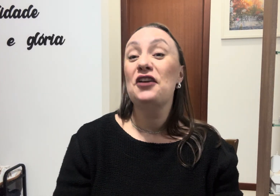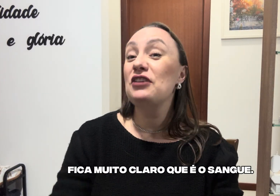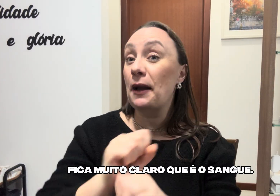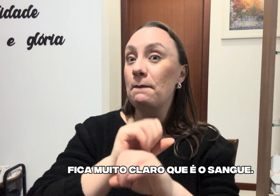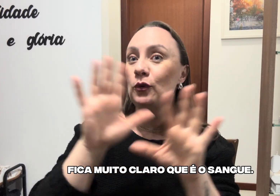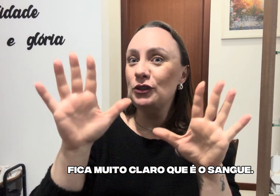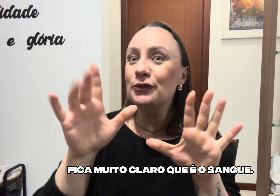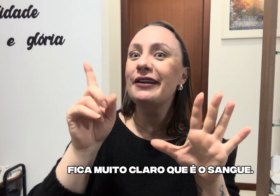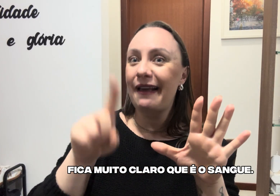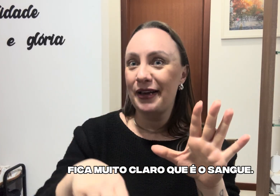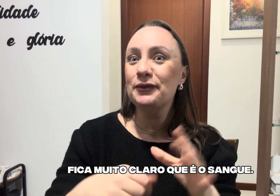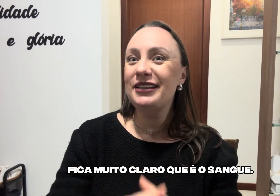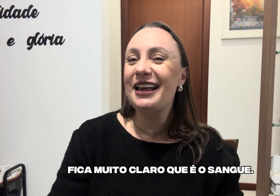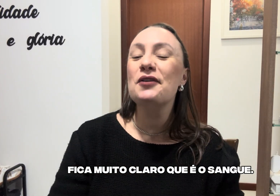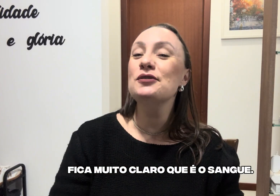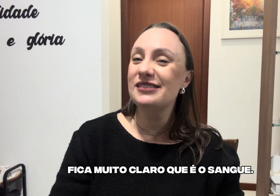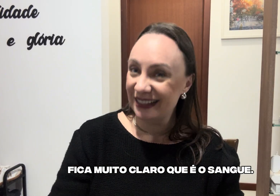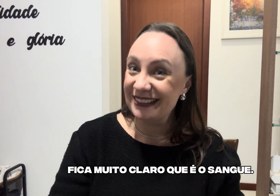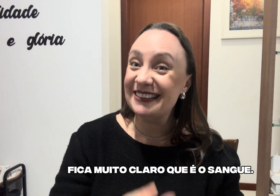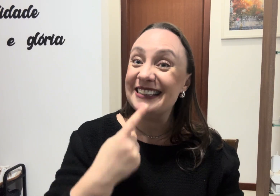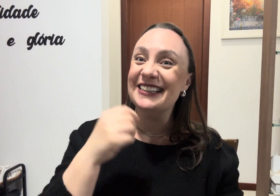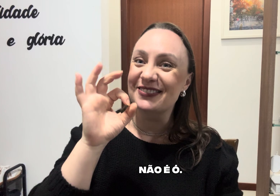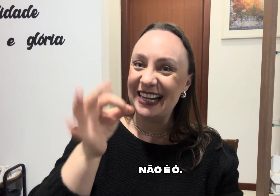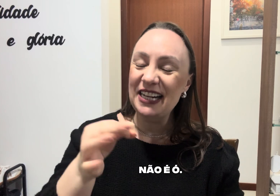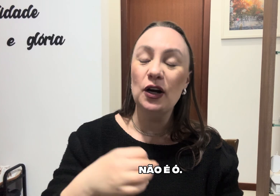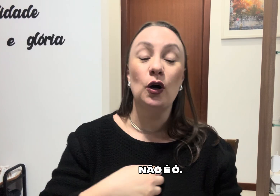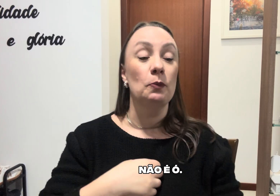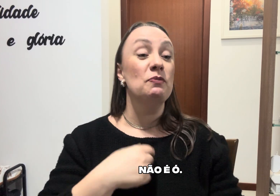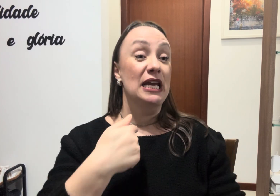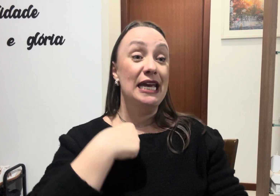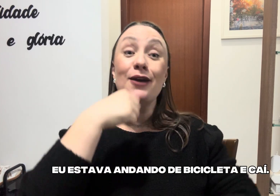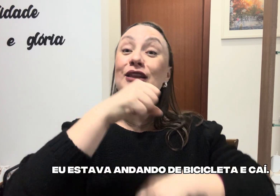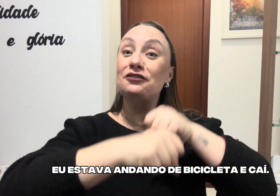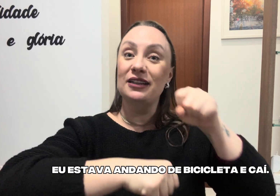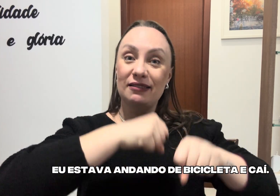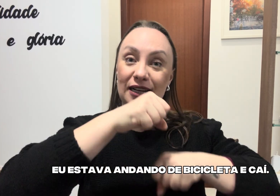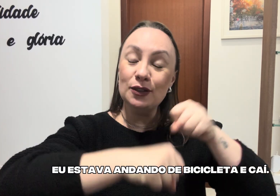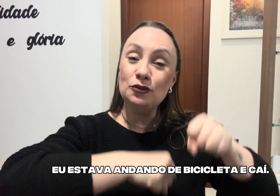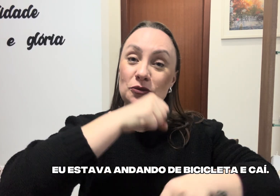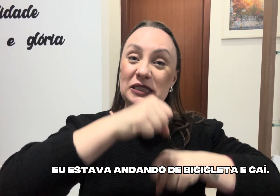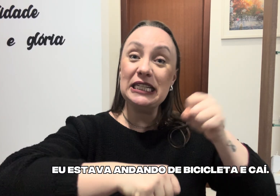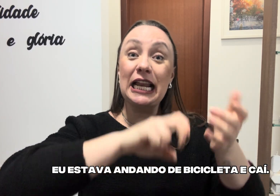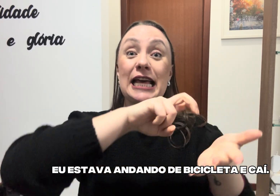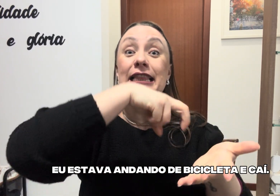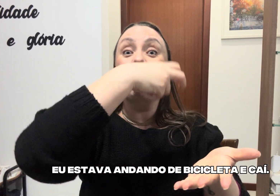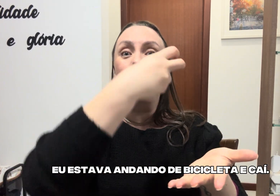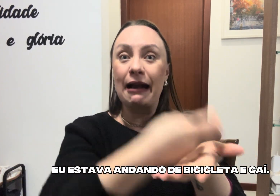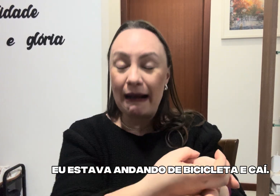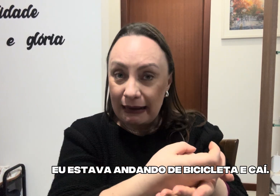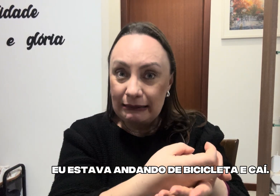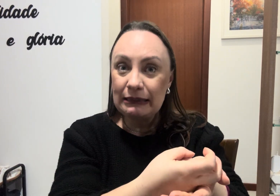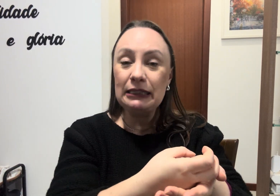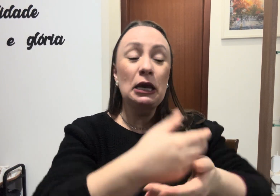fica muito claro que é o sangue, não é? Ó, eu tava andando de bicicleta, caí,